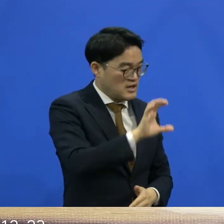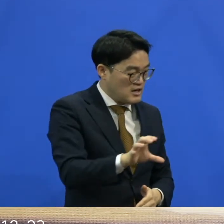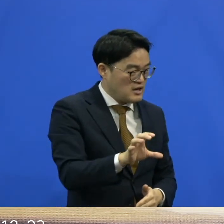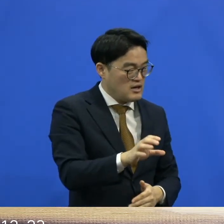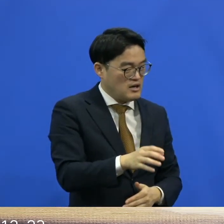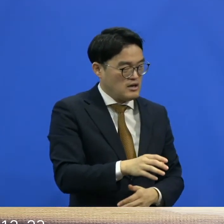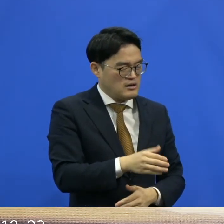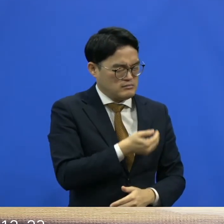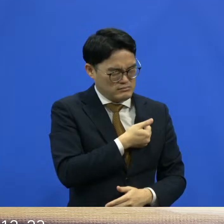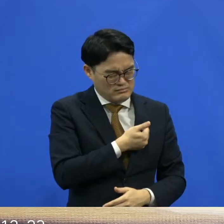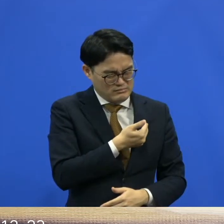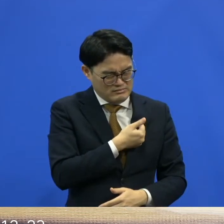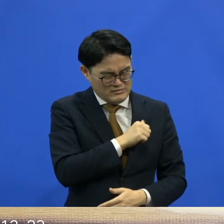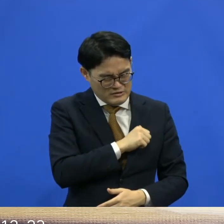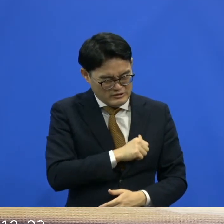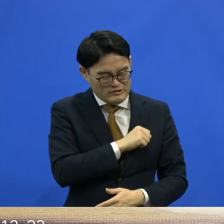앉으셨느니라.